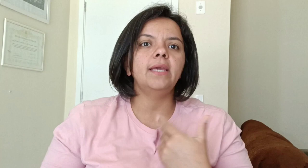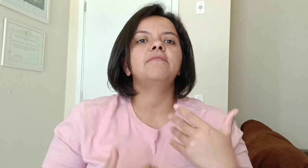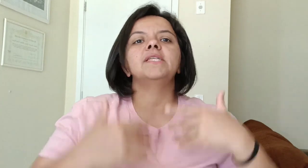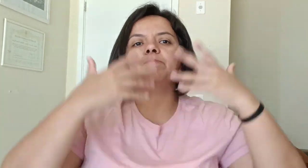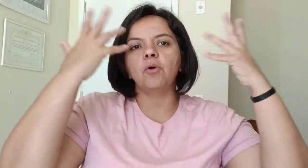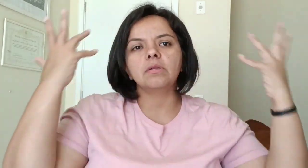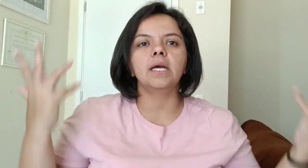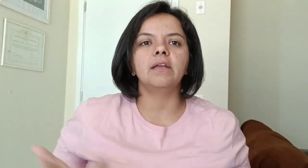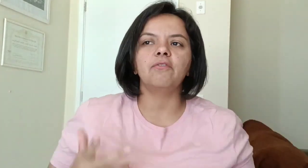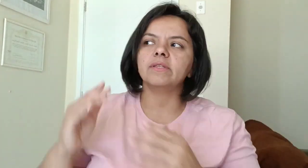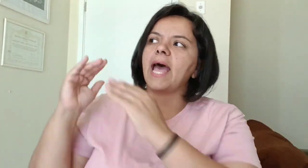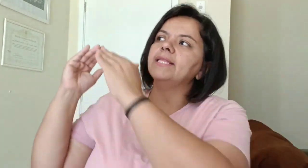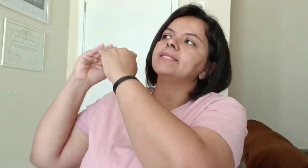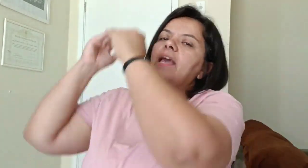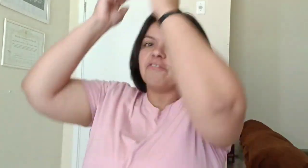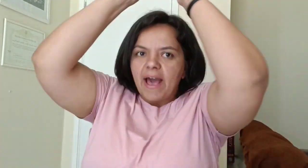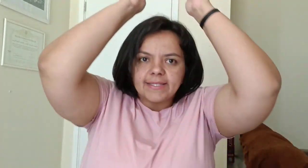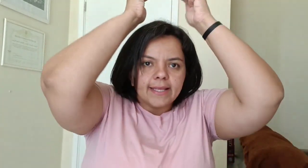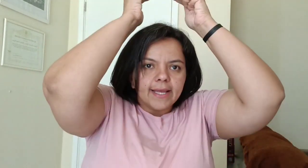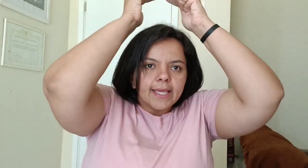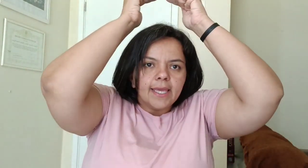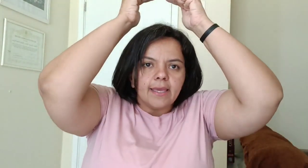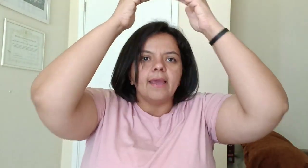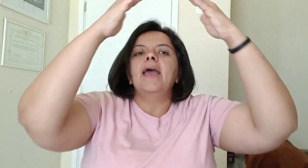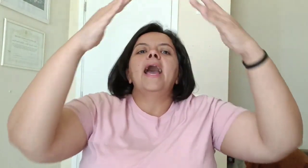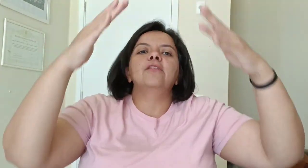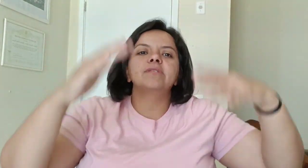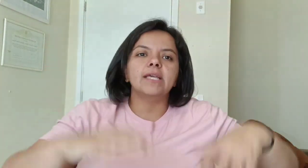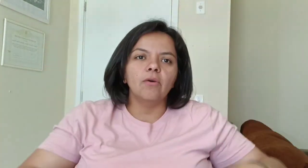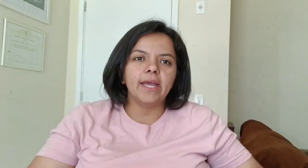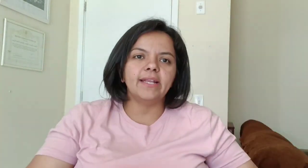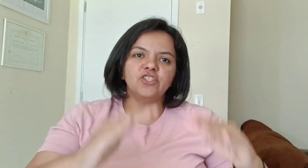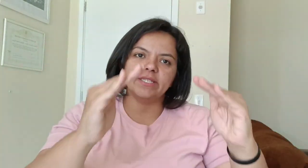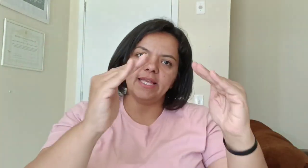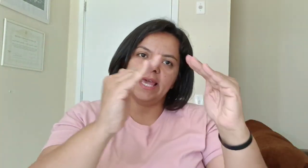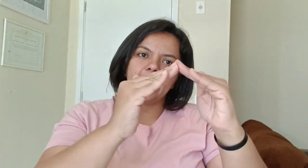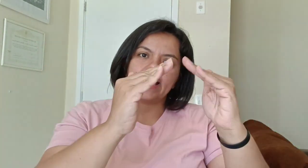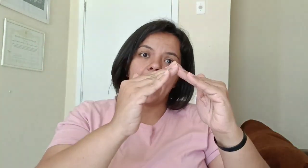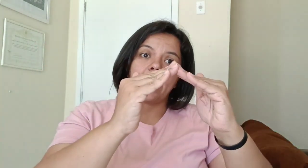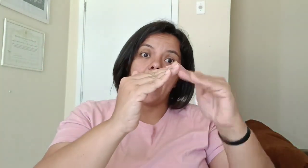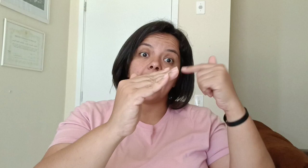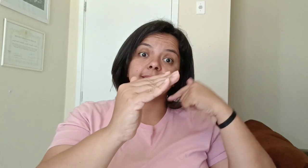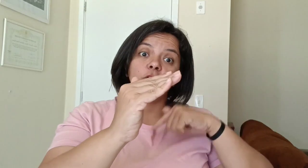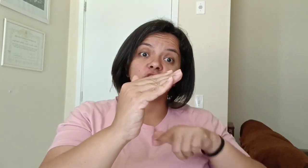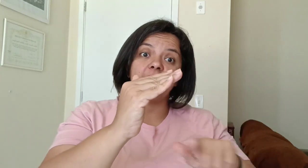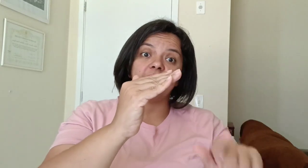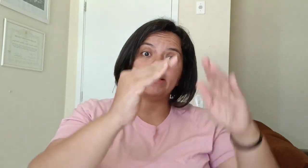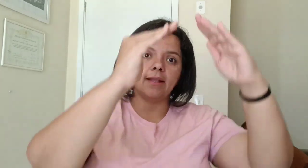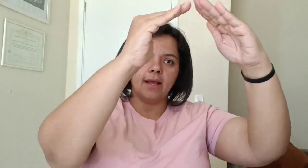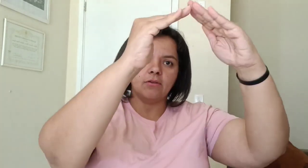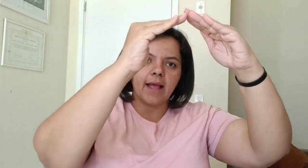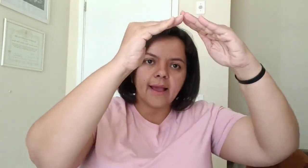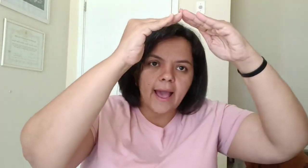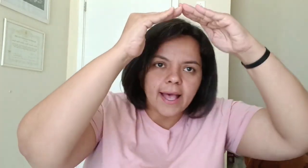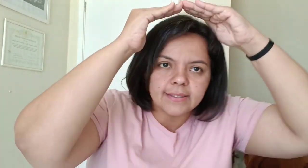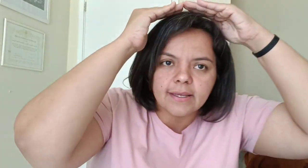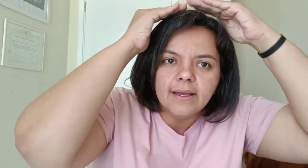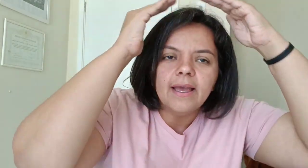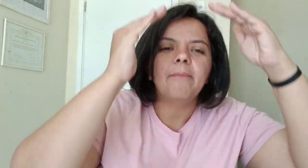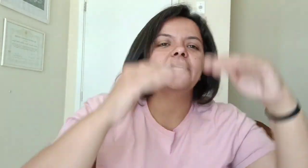livre, espontânea vontade, sair fazendo aqui. A não ser que eu queira dizer que aqui é a casa e eu estava entrando na casa. Mas